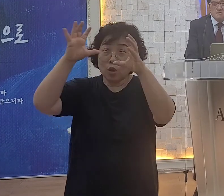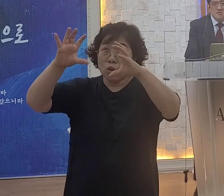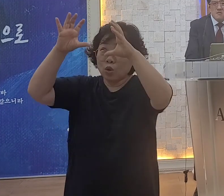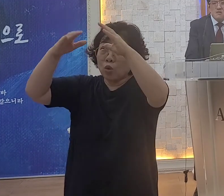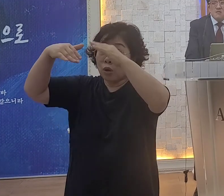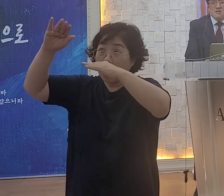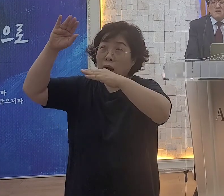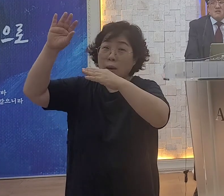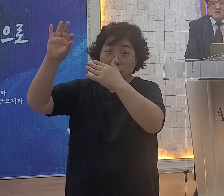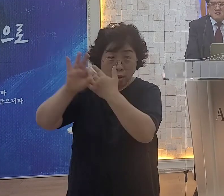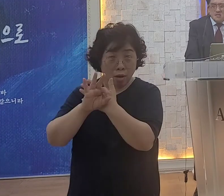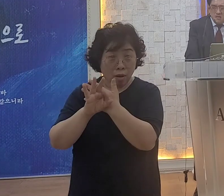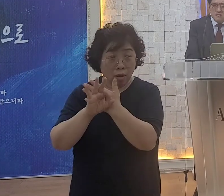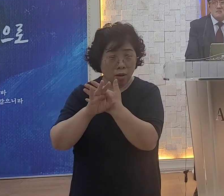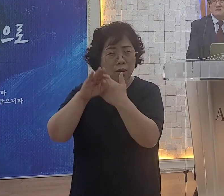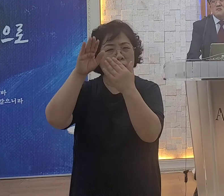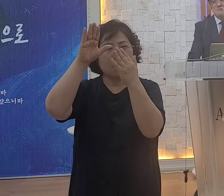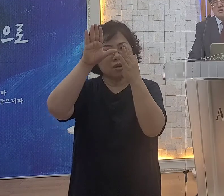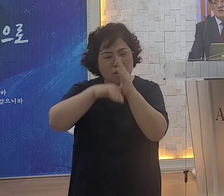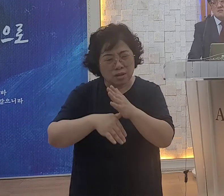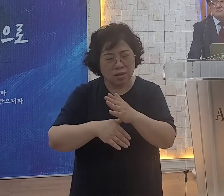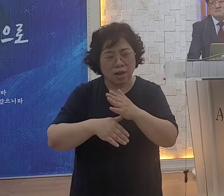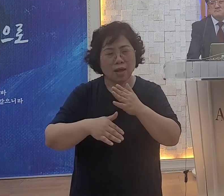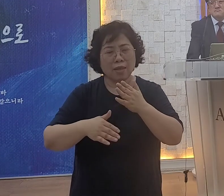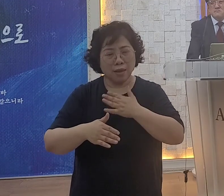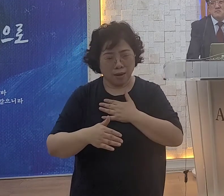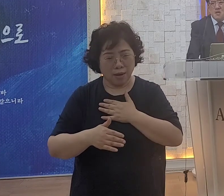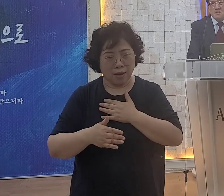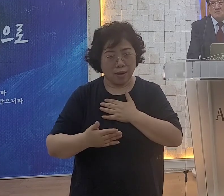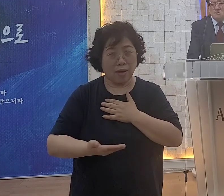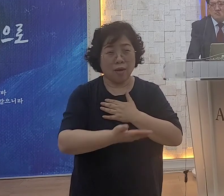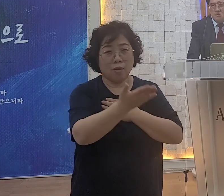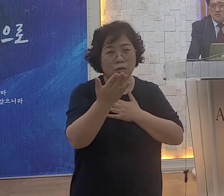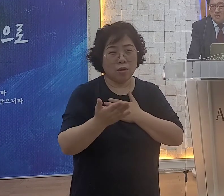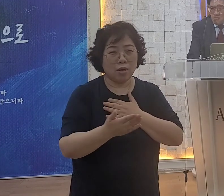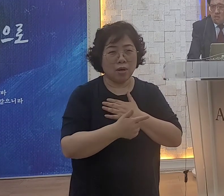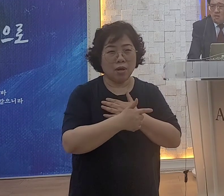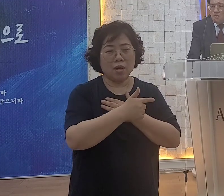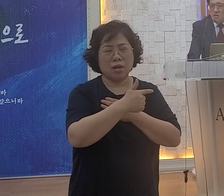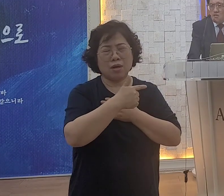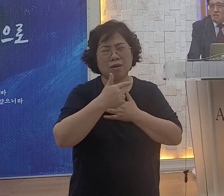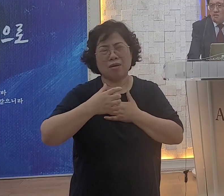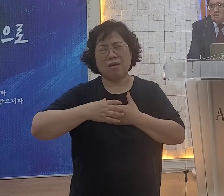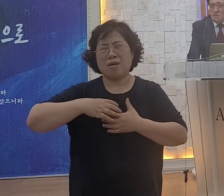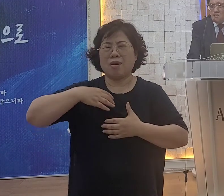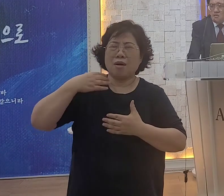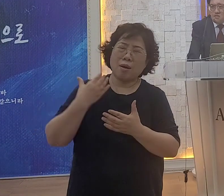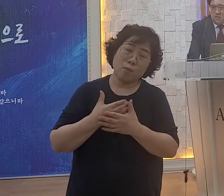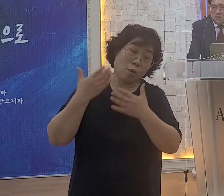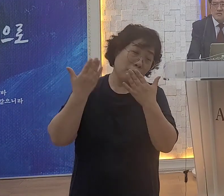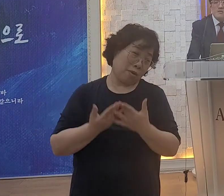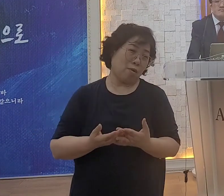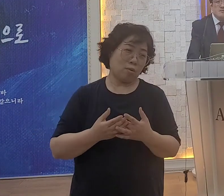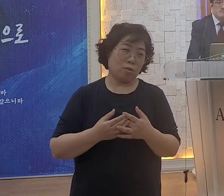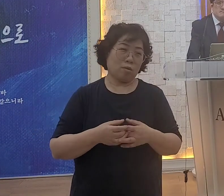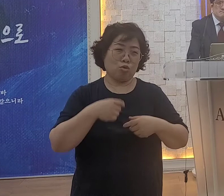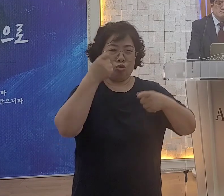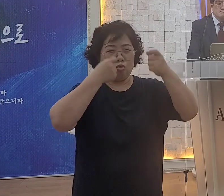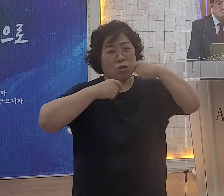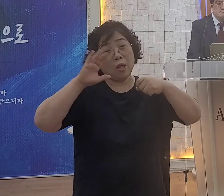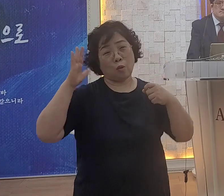가보시면 그때 가서 정말 우리가 대성통곡하지 않을까 이런 생각을